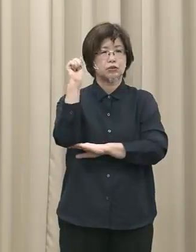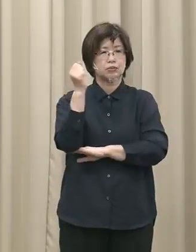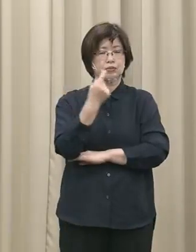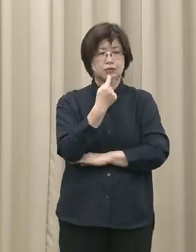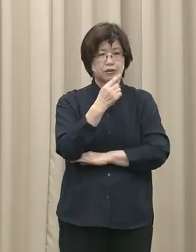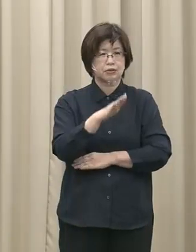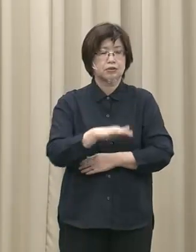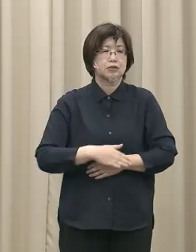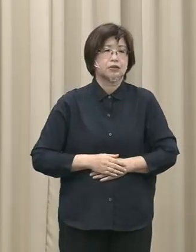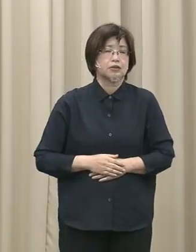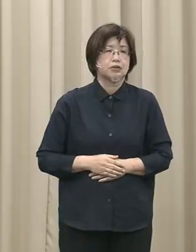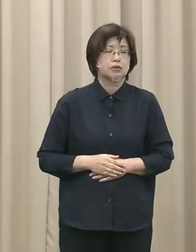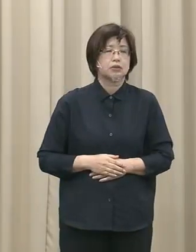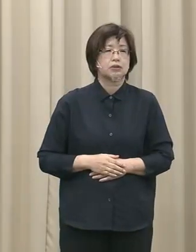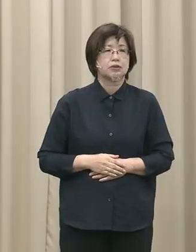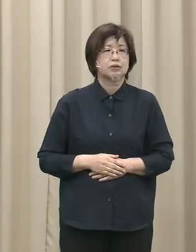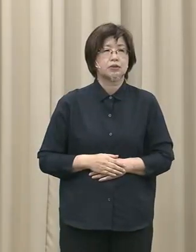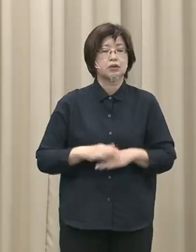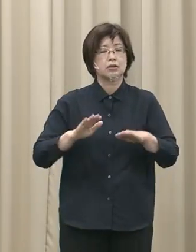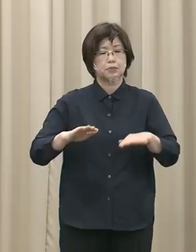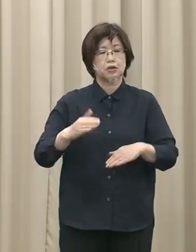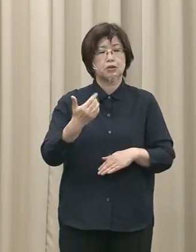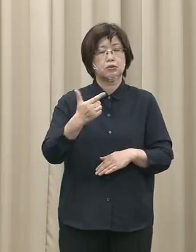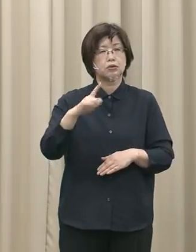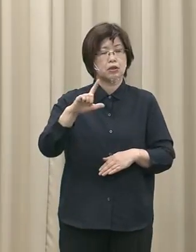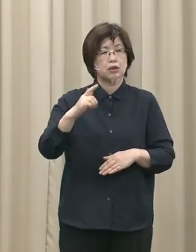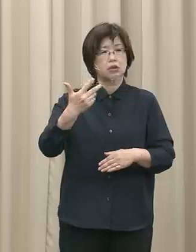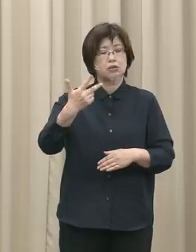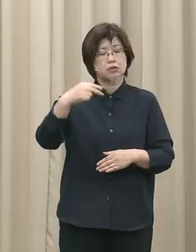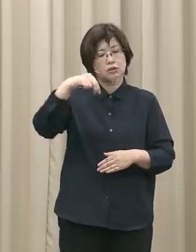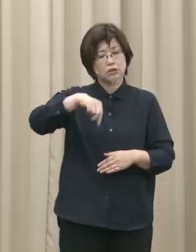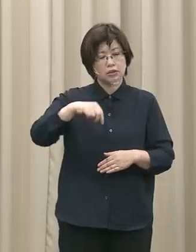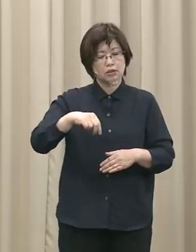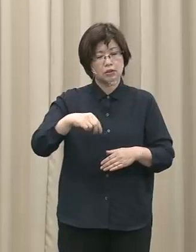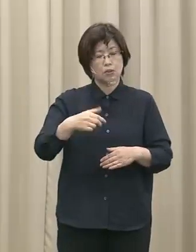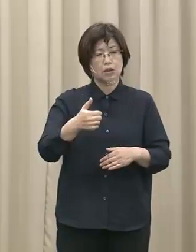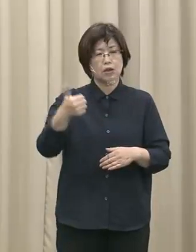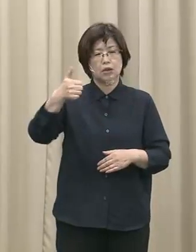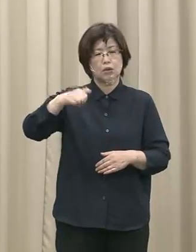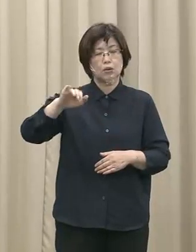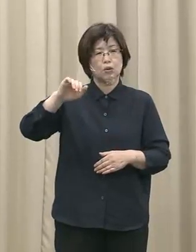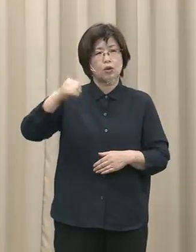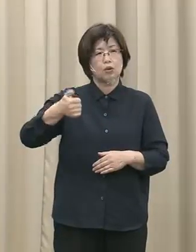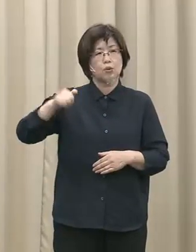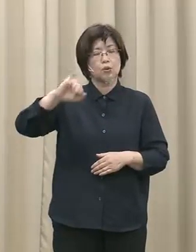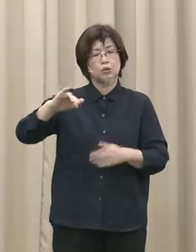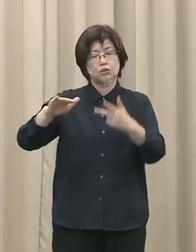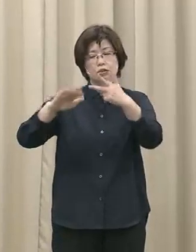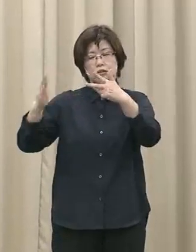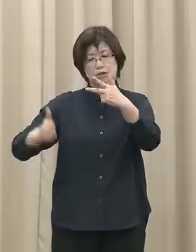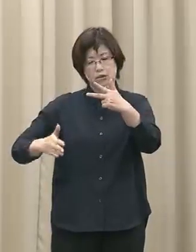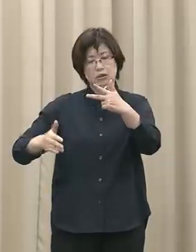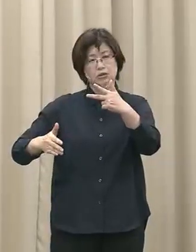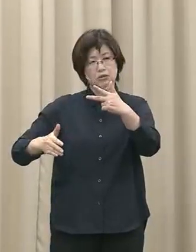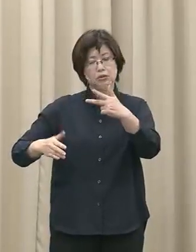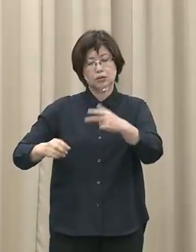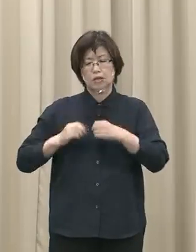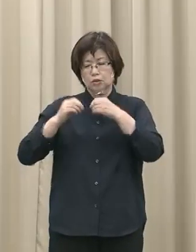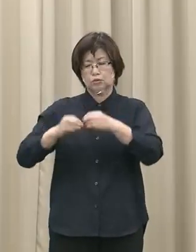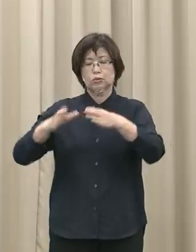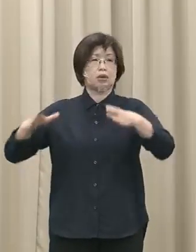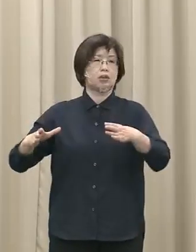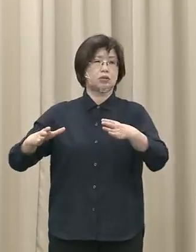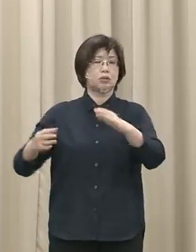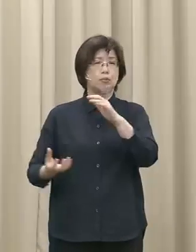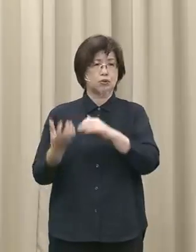今現在、呉市内では老健施設でクラスターが起きていまして、はい、高齢者は特に重症化リスクが指摘されています。で、